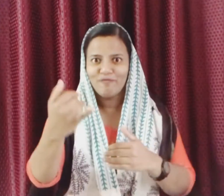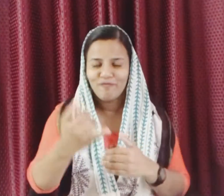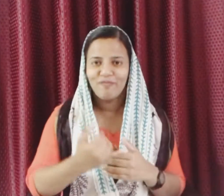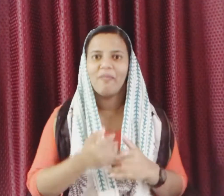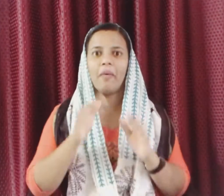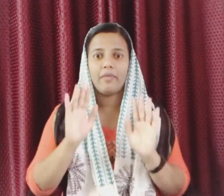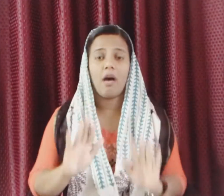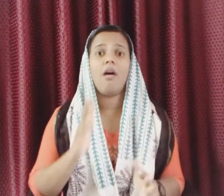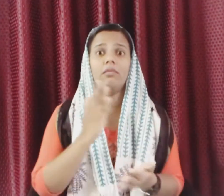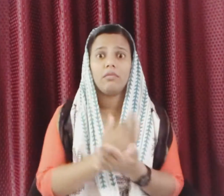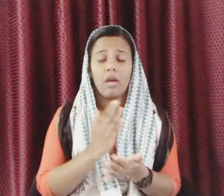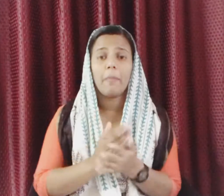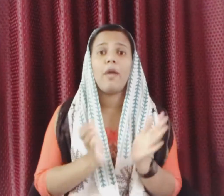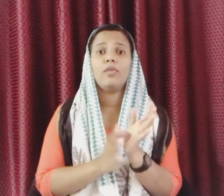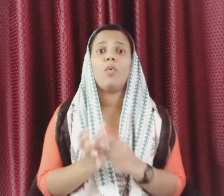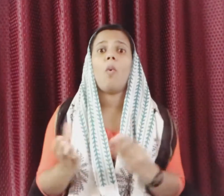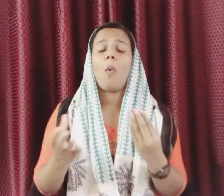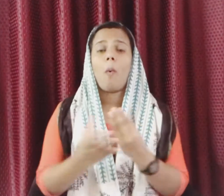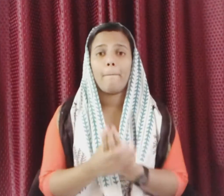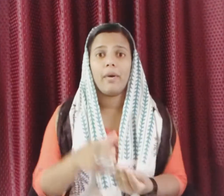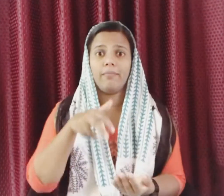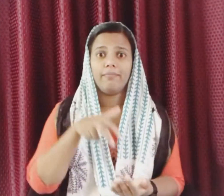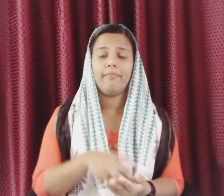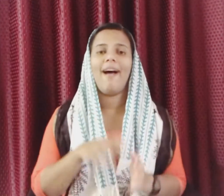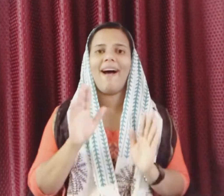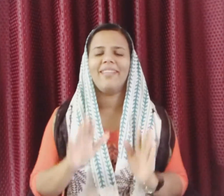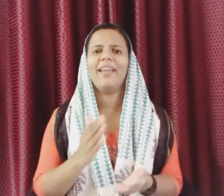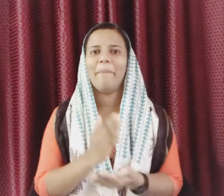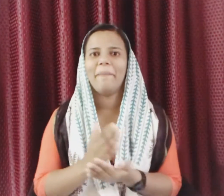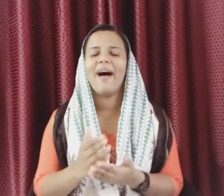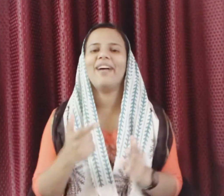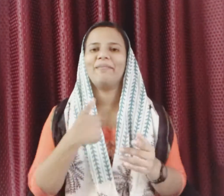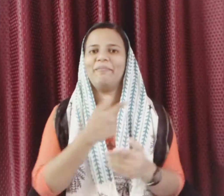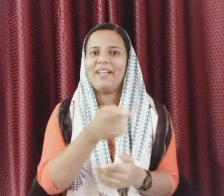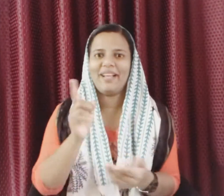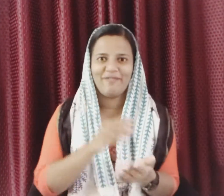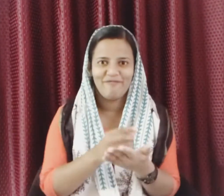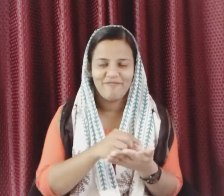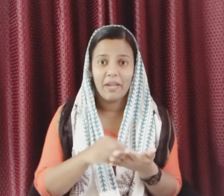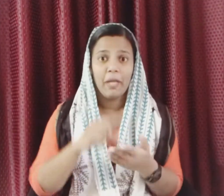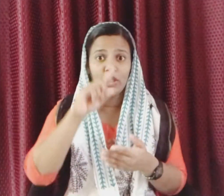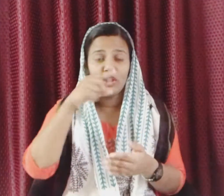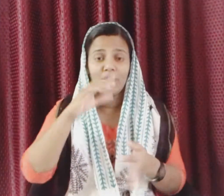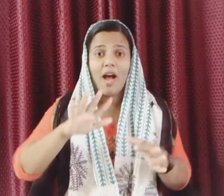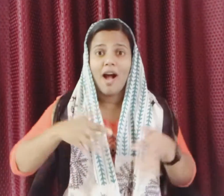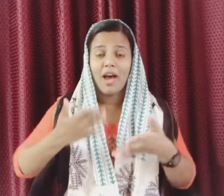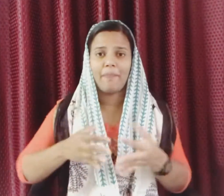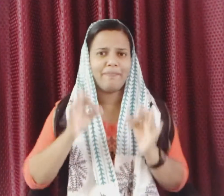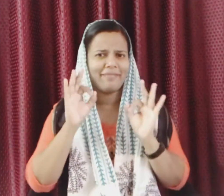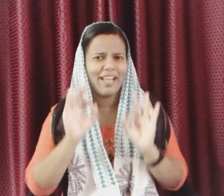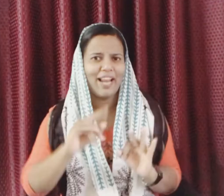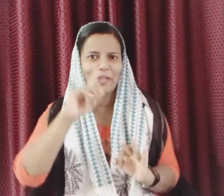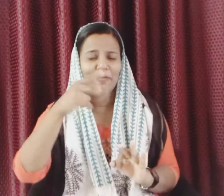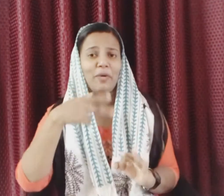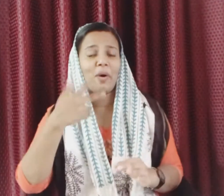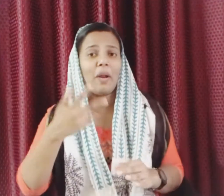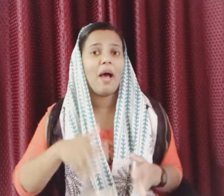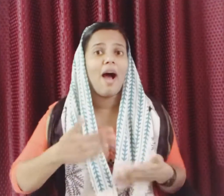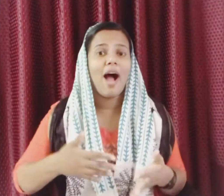ജീവിതത്തിലേക്ക് വരിക. അപ്പം അതുകൊണ്ട് അവനോട് പറ്റിയിരിക്കണം. അപ്പം അതിൻ്റെ ഒരു ഭാഗമാണ് ഈ വാക്യം, അതായത് ജീവനെ ആഗ്രഹിക്കുകയും ശുഭകാലം,